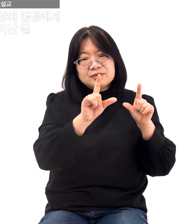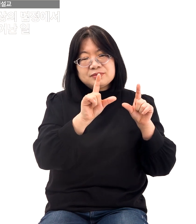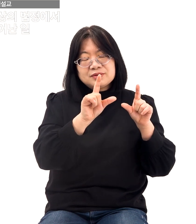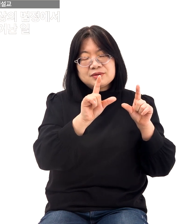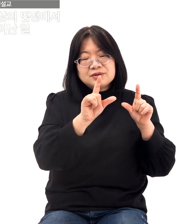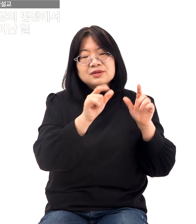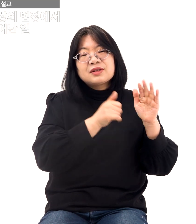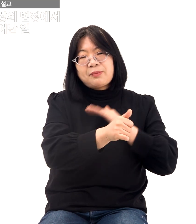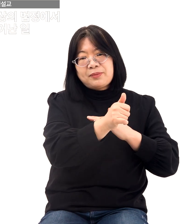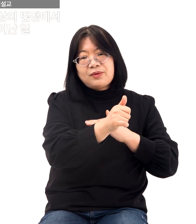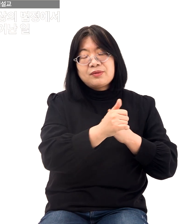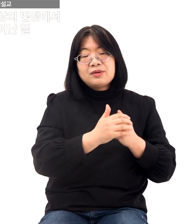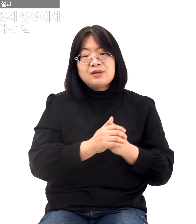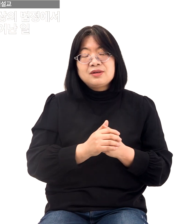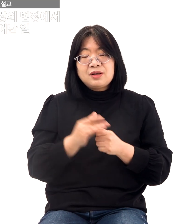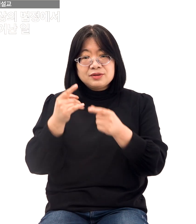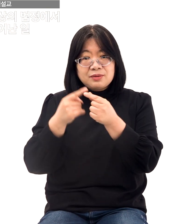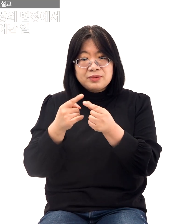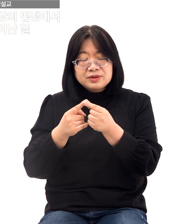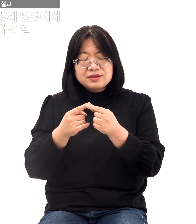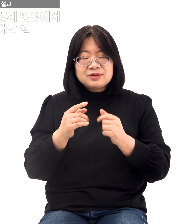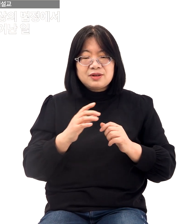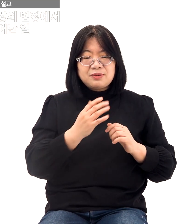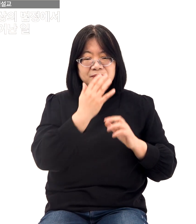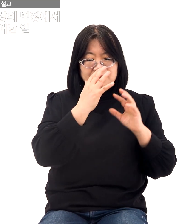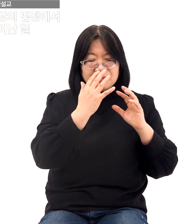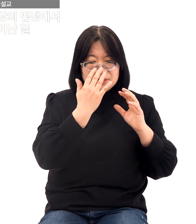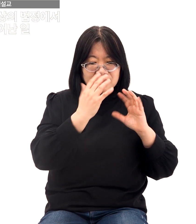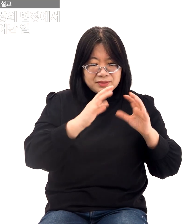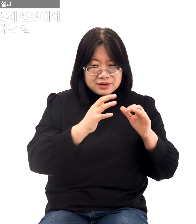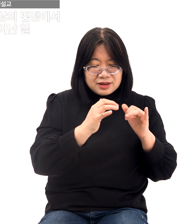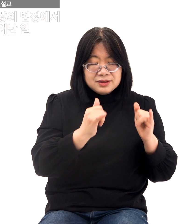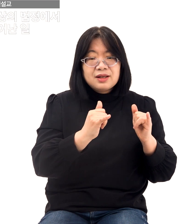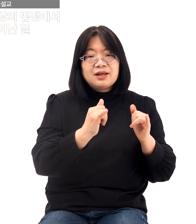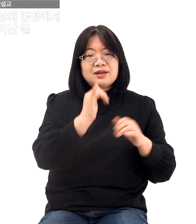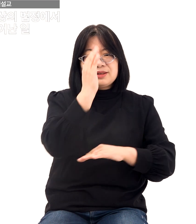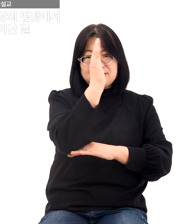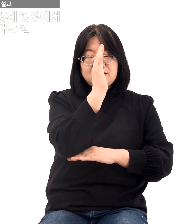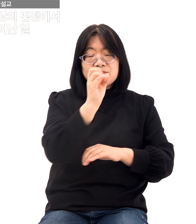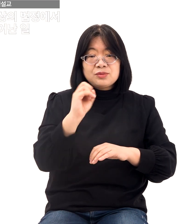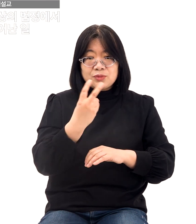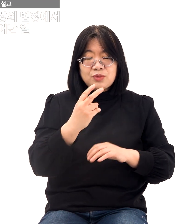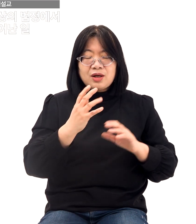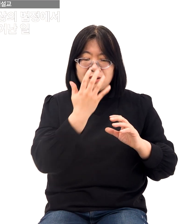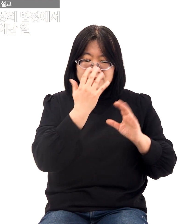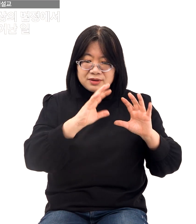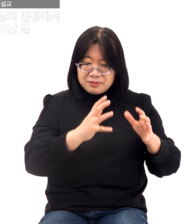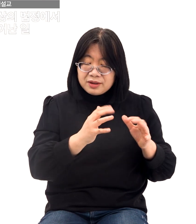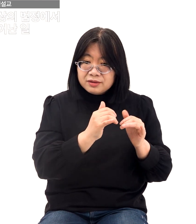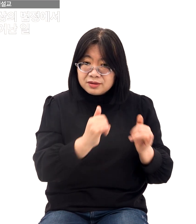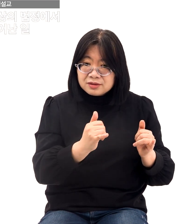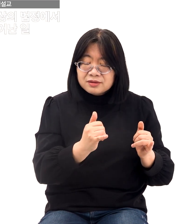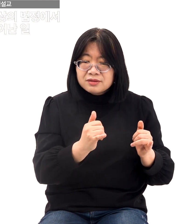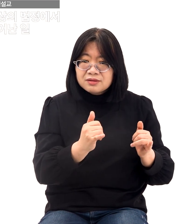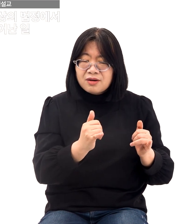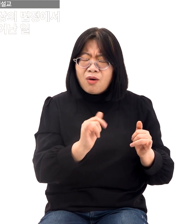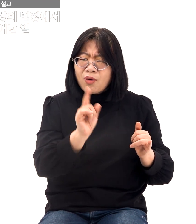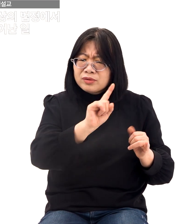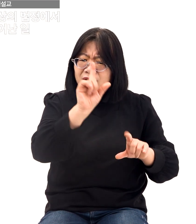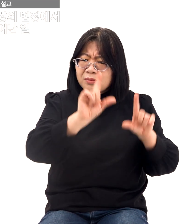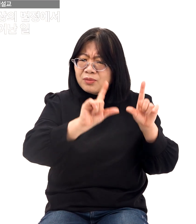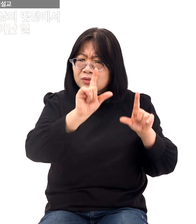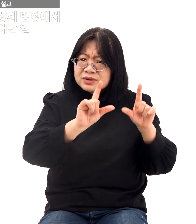이것은 첫째는 백성들에 대한 이야기면서 동시에 백성들의 어떤